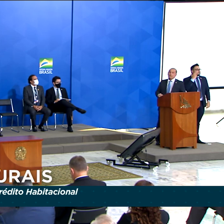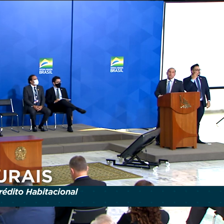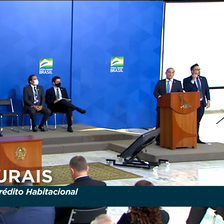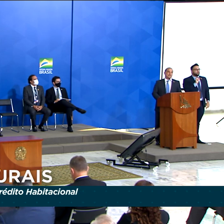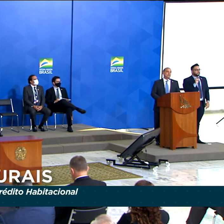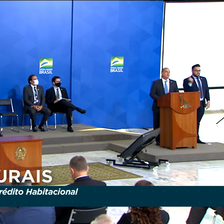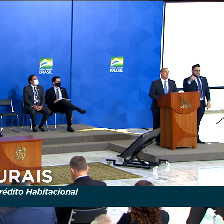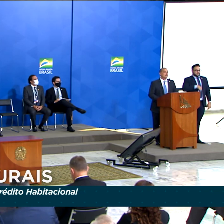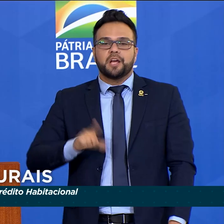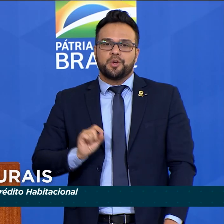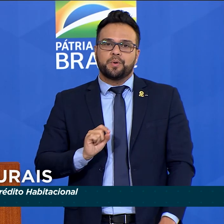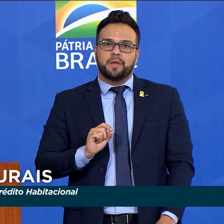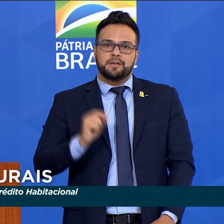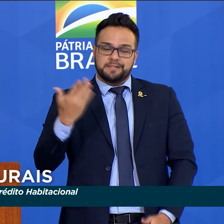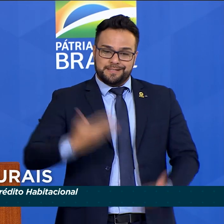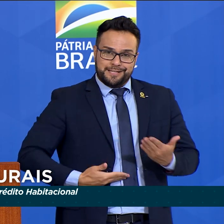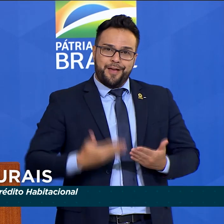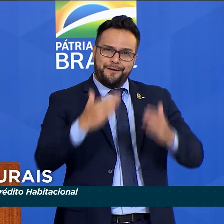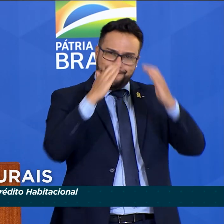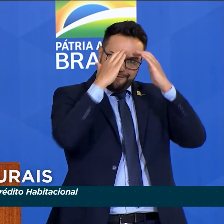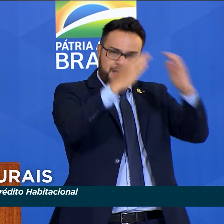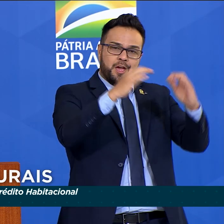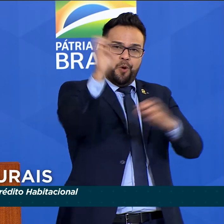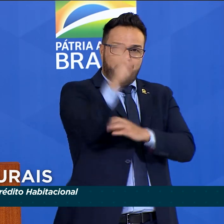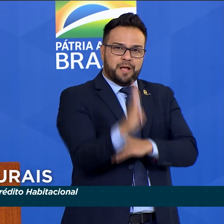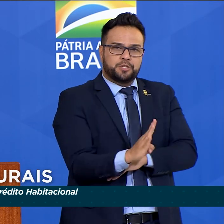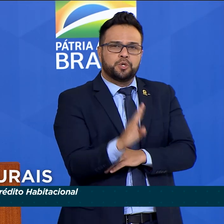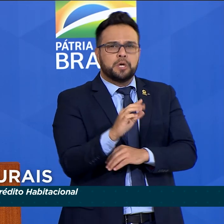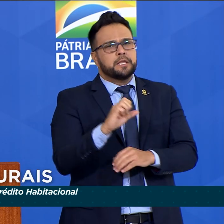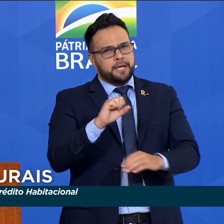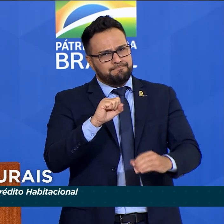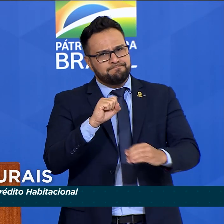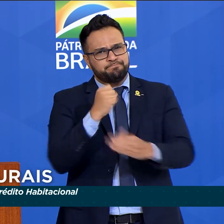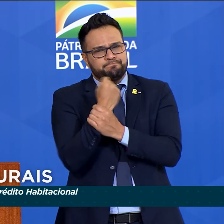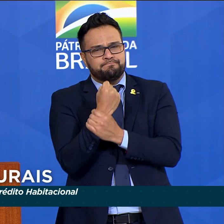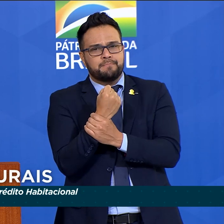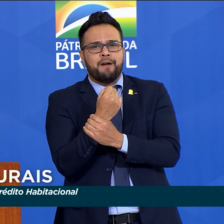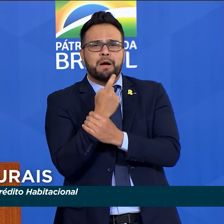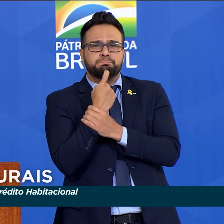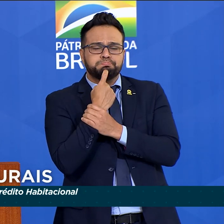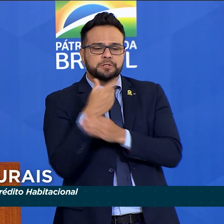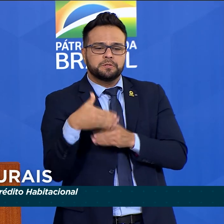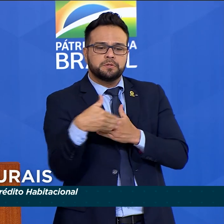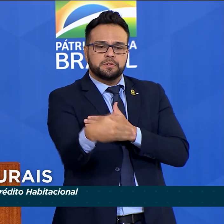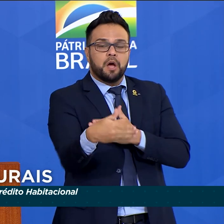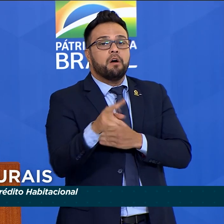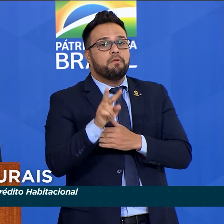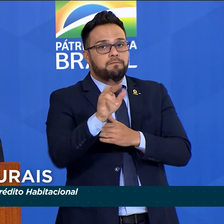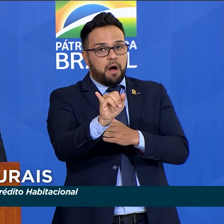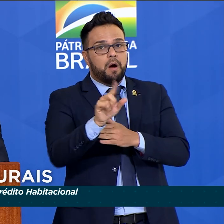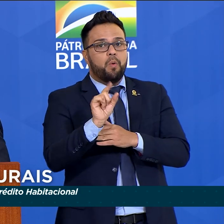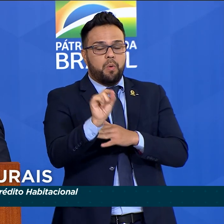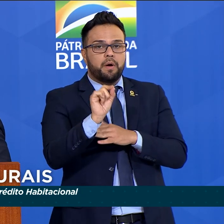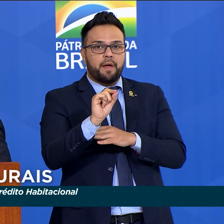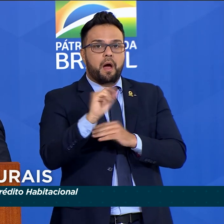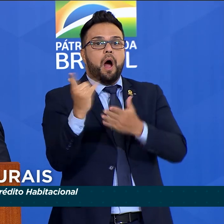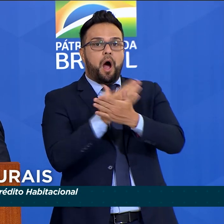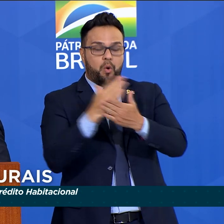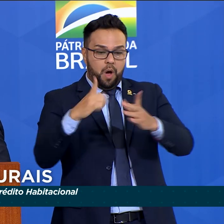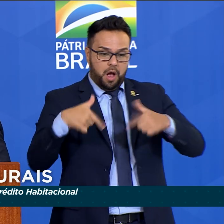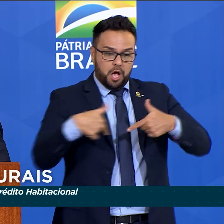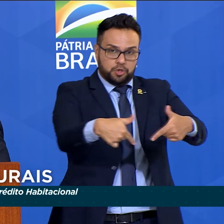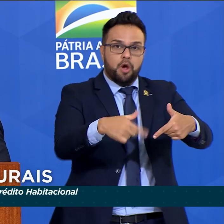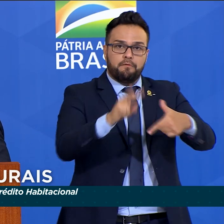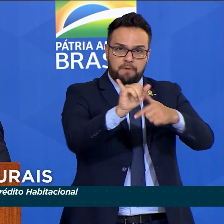aqui para servir o Brasil, seguramente, muito brevemente, nós teremos aí ações que vão